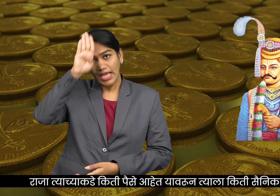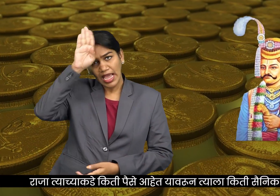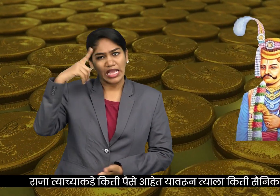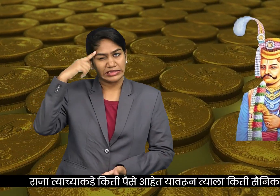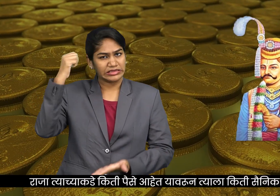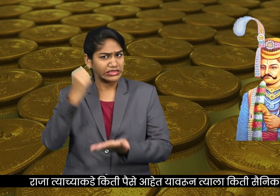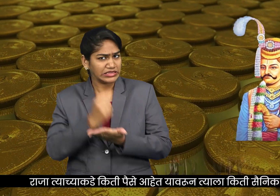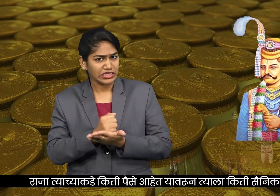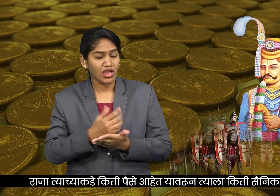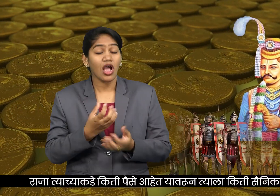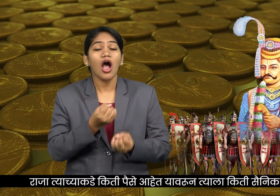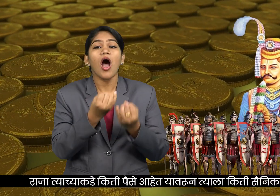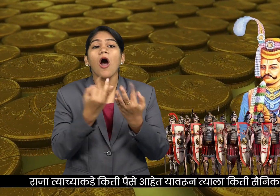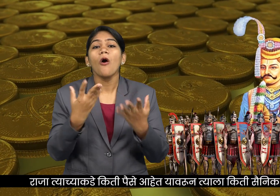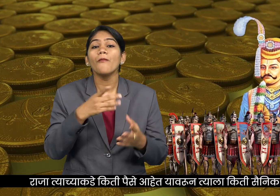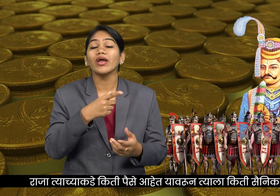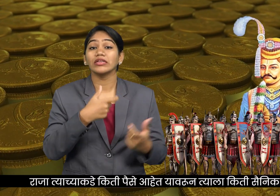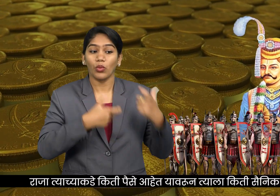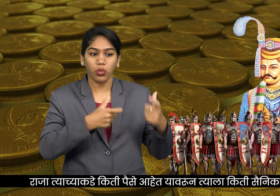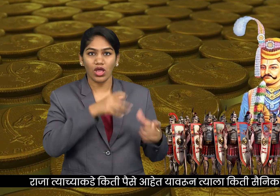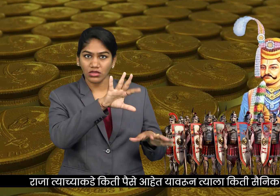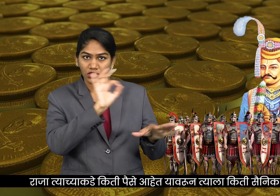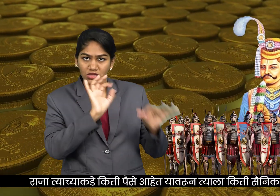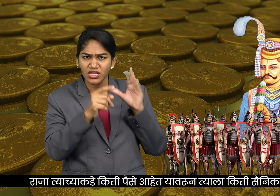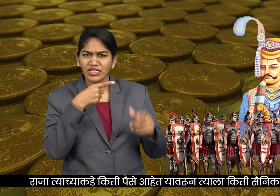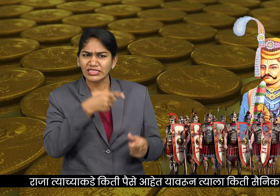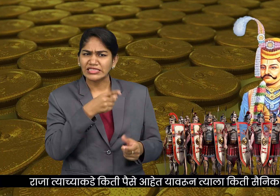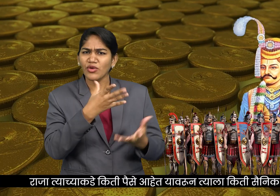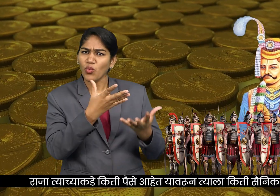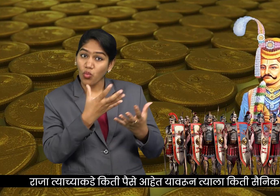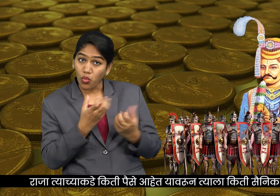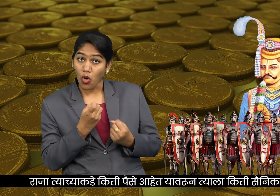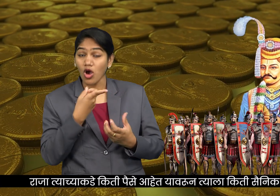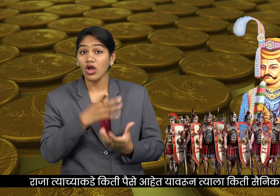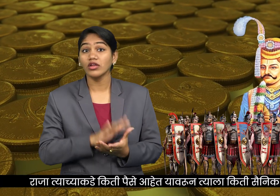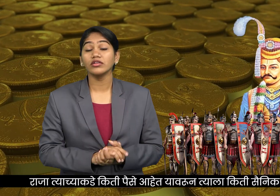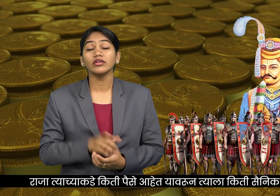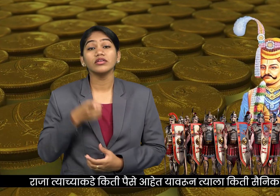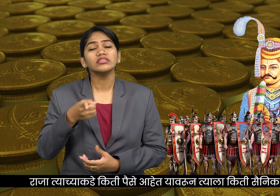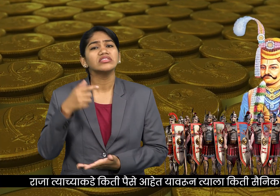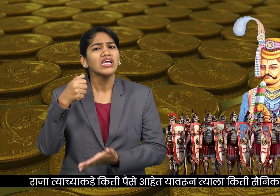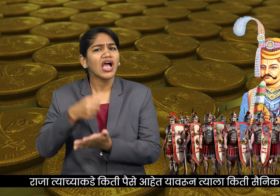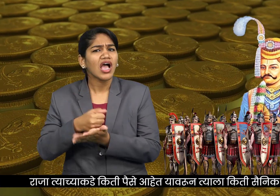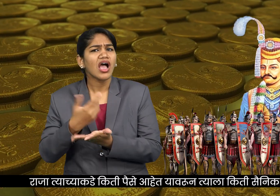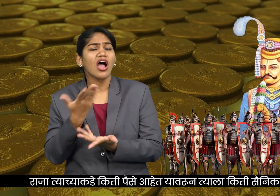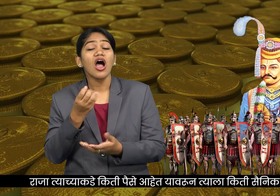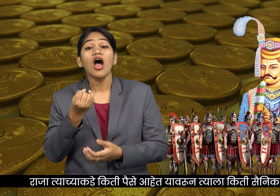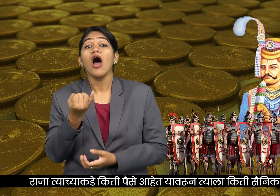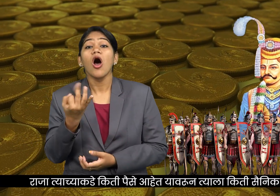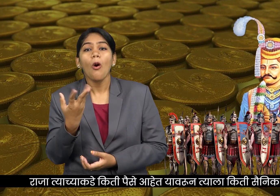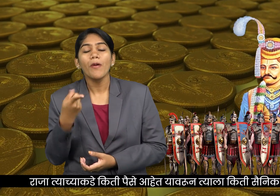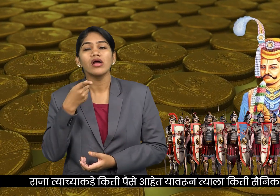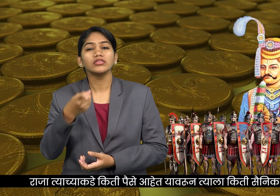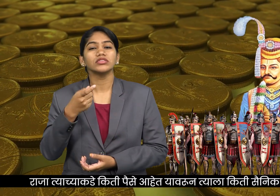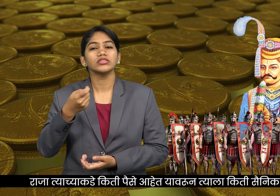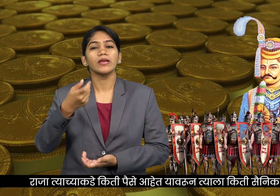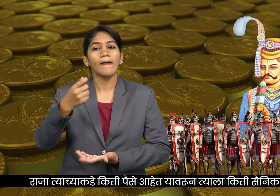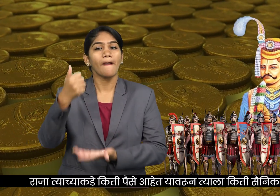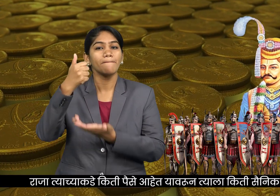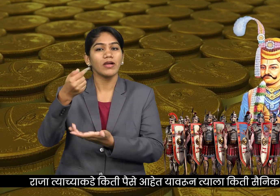राजा त्याच्याकडे किती पैसे आहेत यावरून त्याला किती सैनिक हवे आहेत